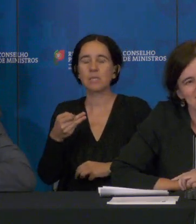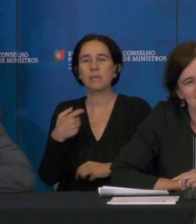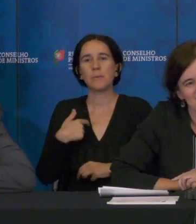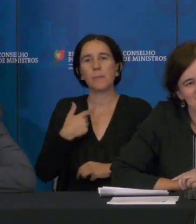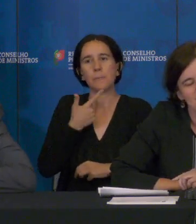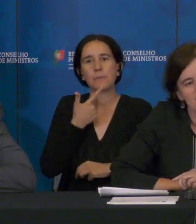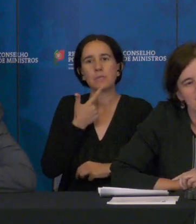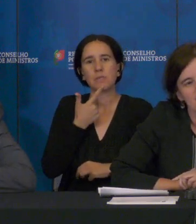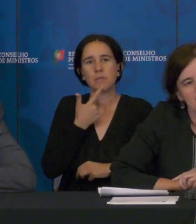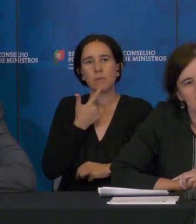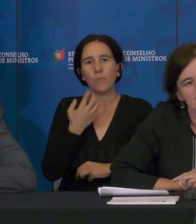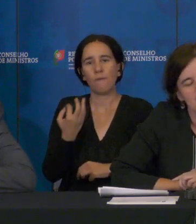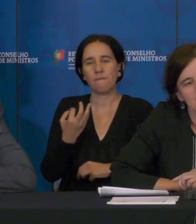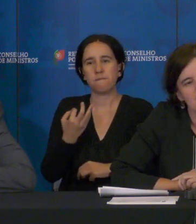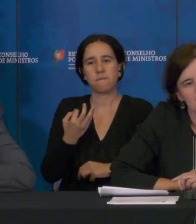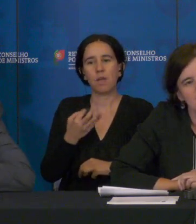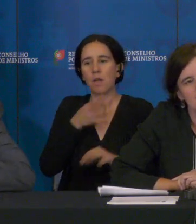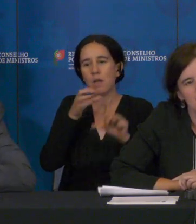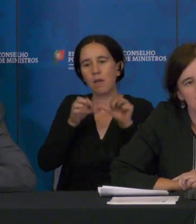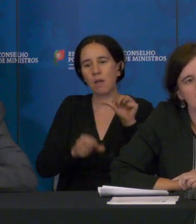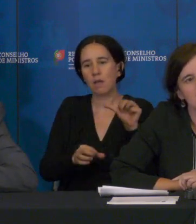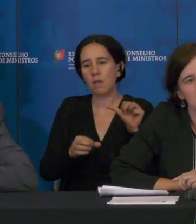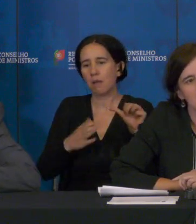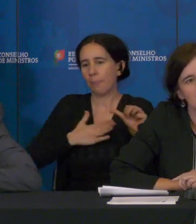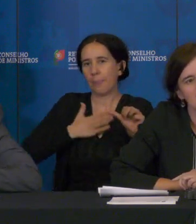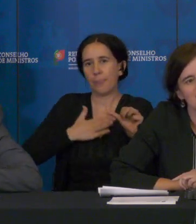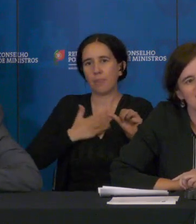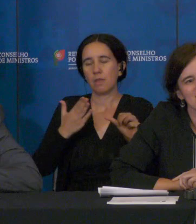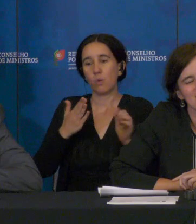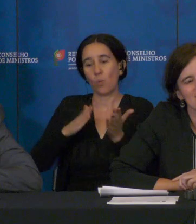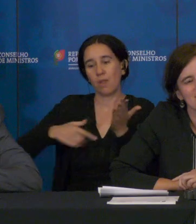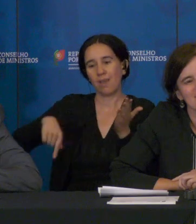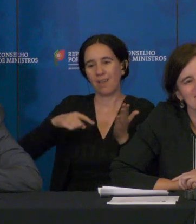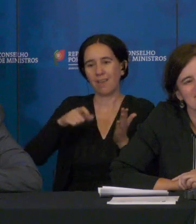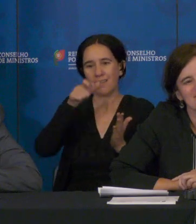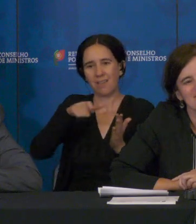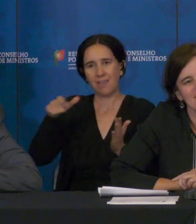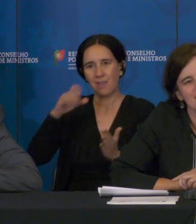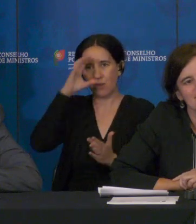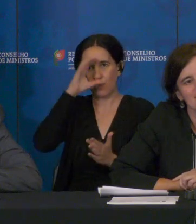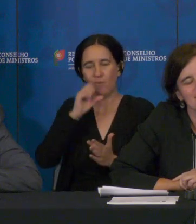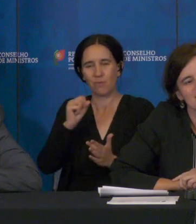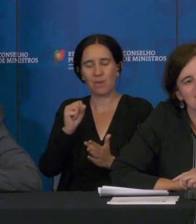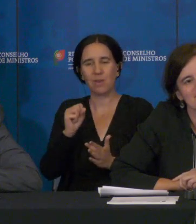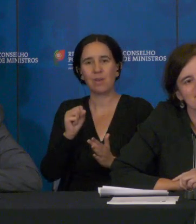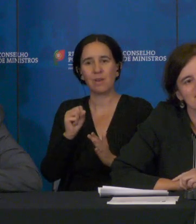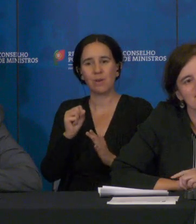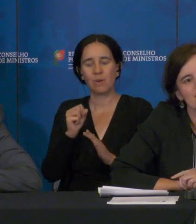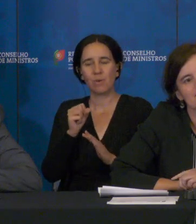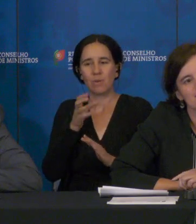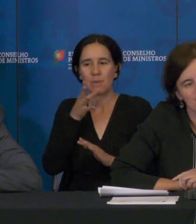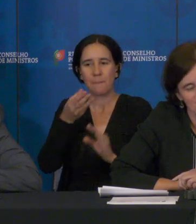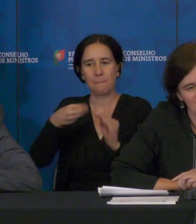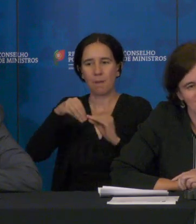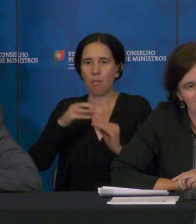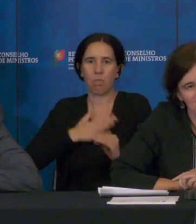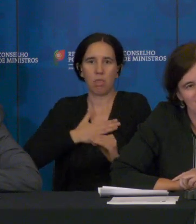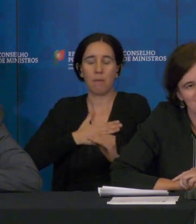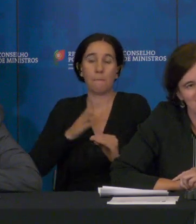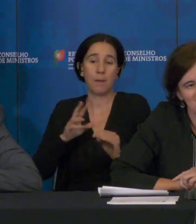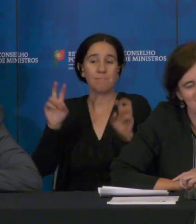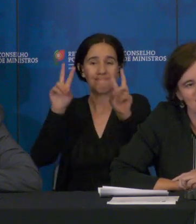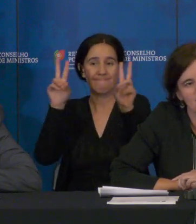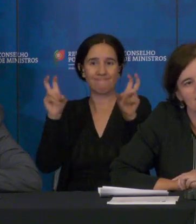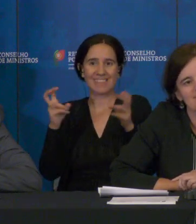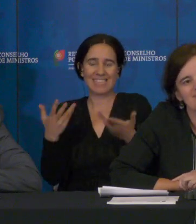Percebo que não queira adiantar-se aos seus colegas de governo, mas é a questão que está em cima da